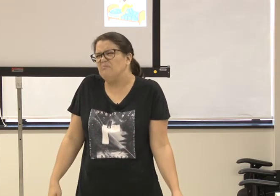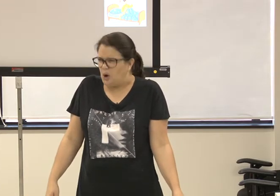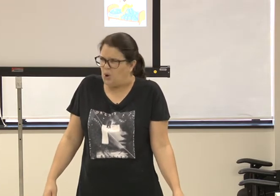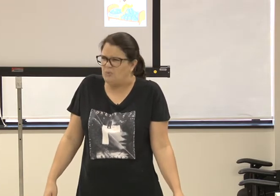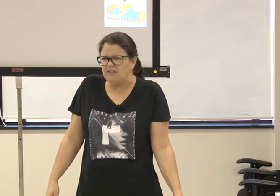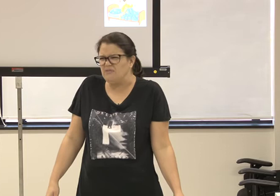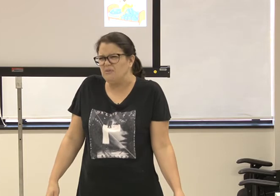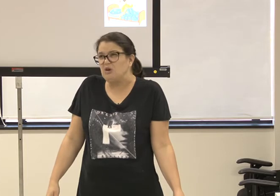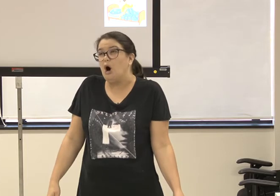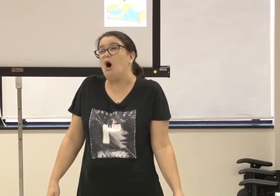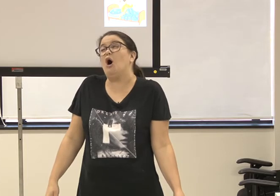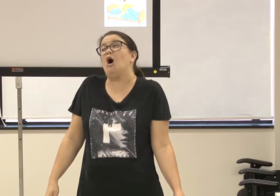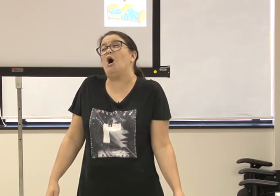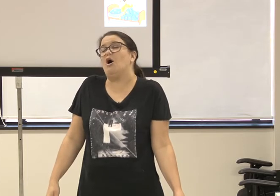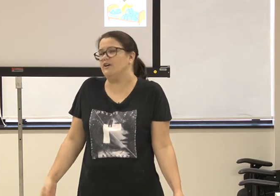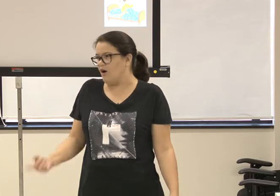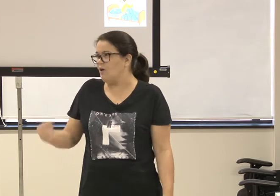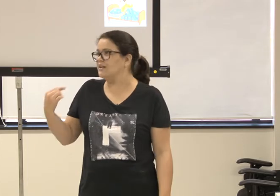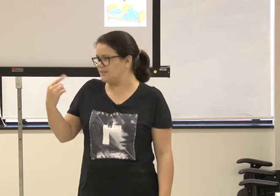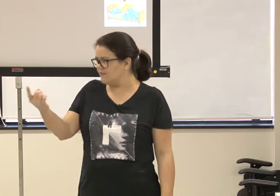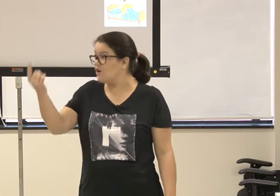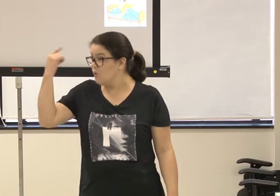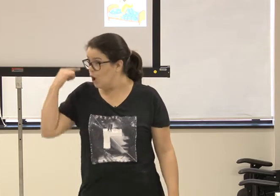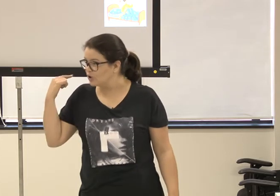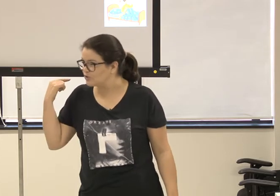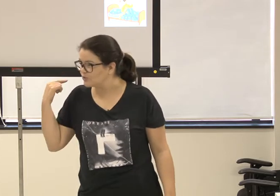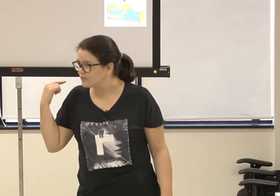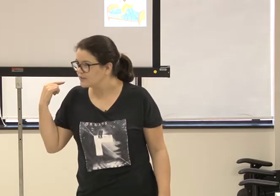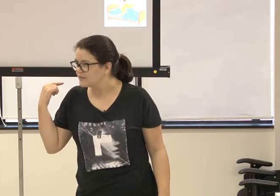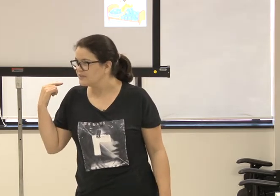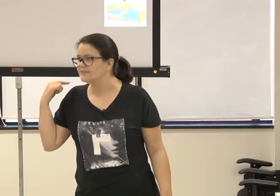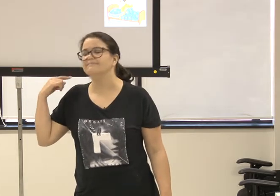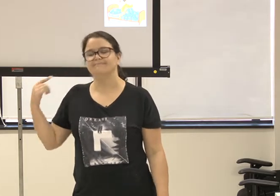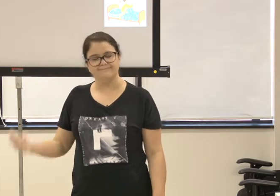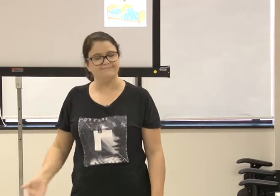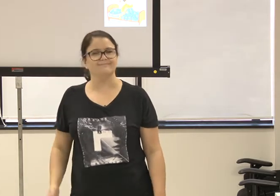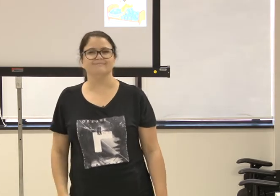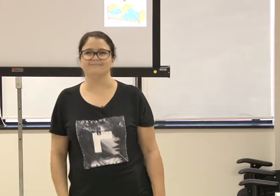bom. Oh, igual ontem. Você viu o outro? Nossa,